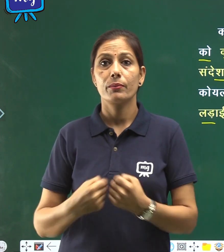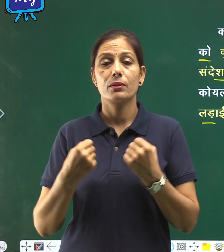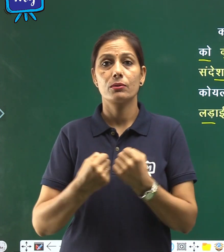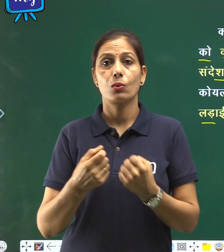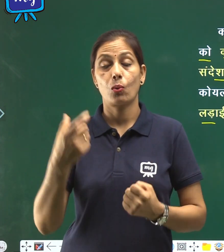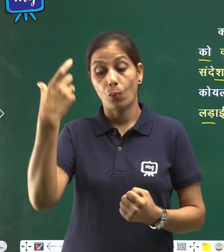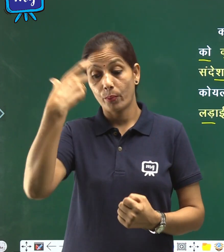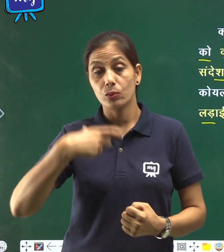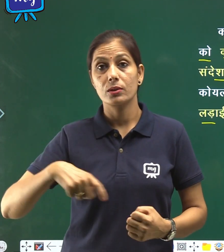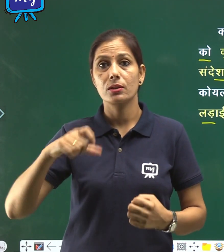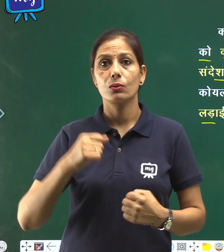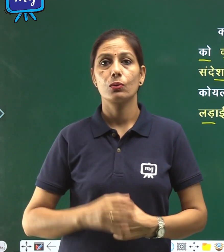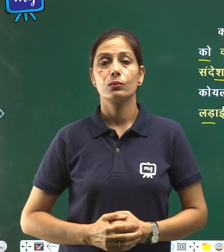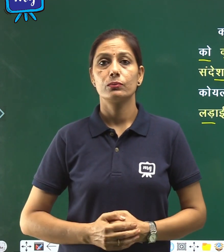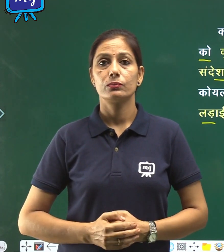मनोदशा को